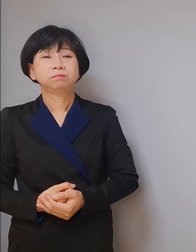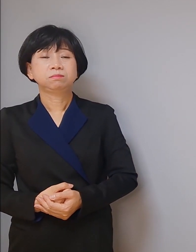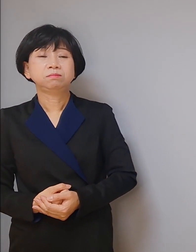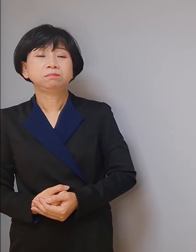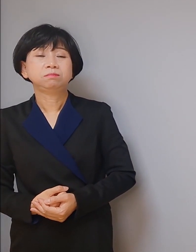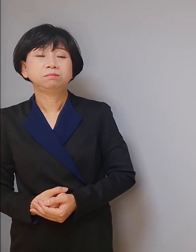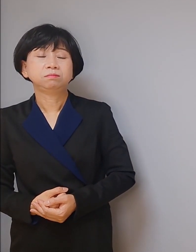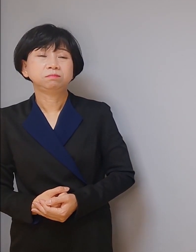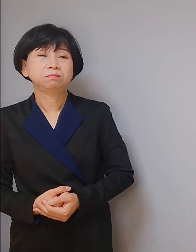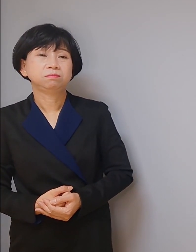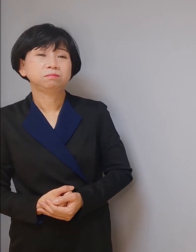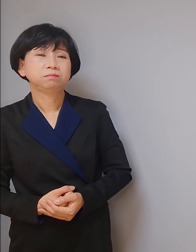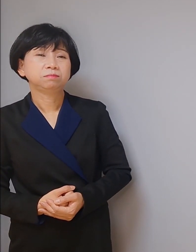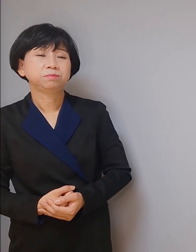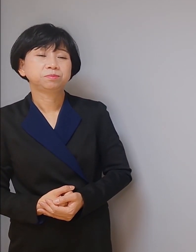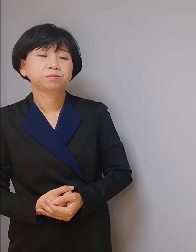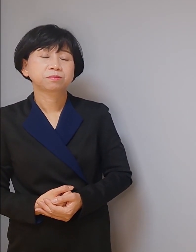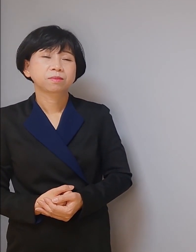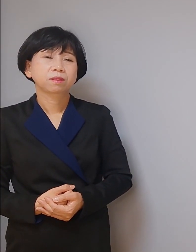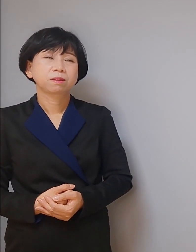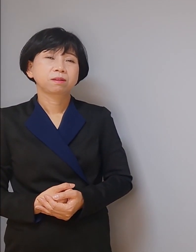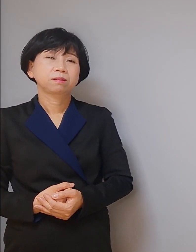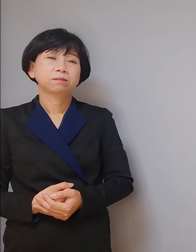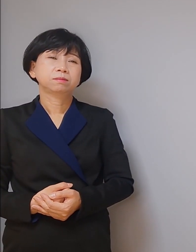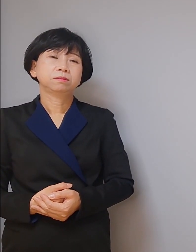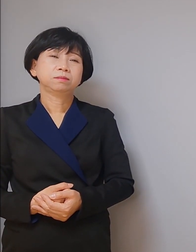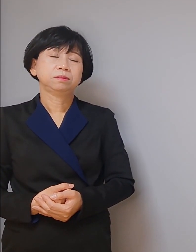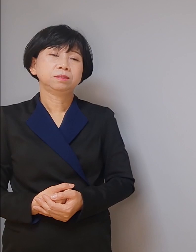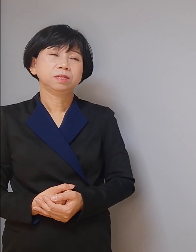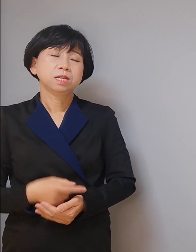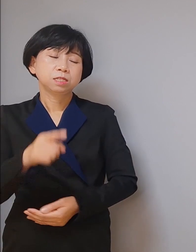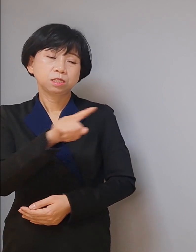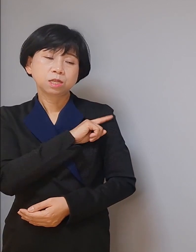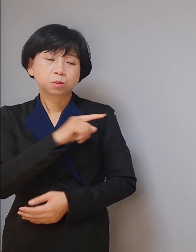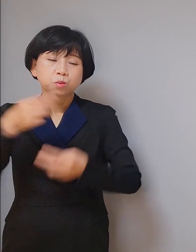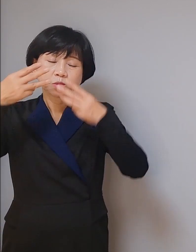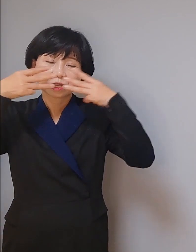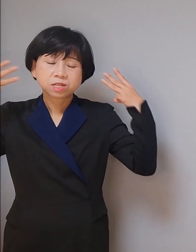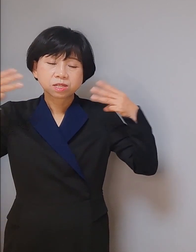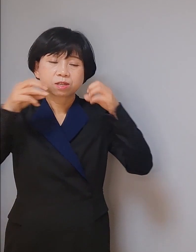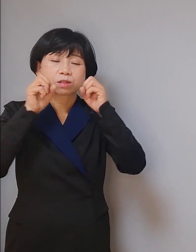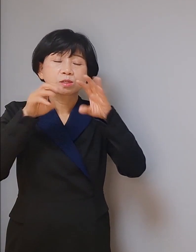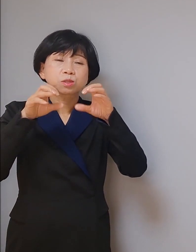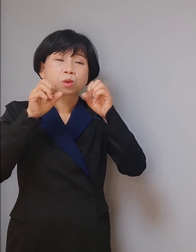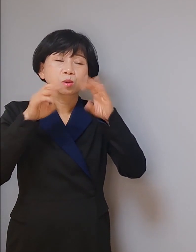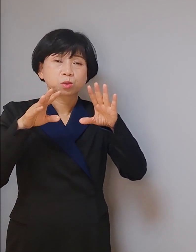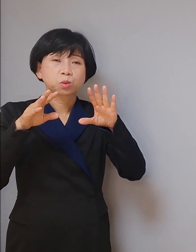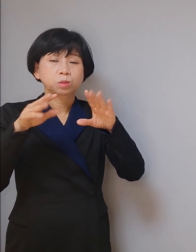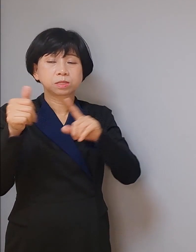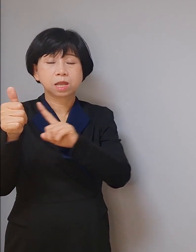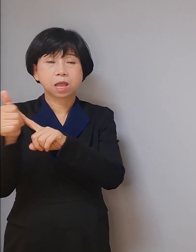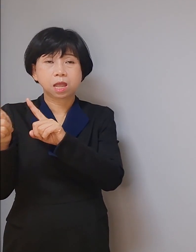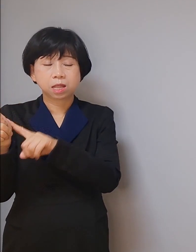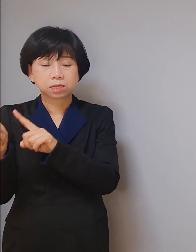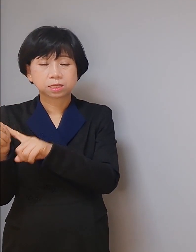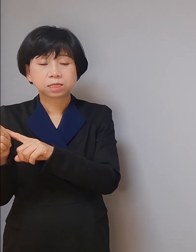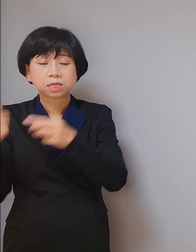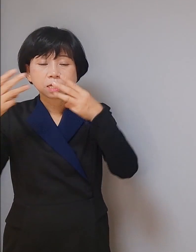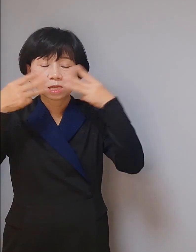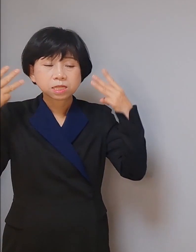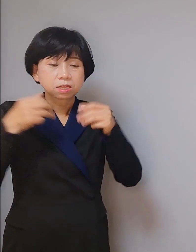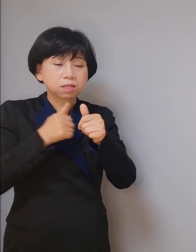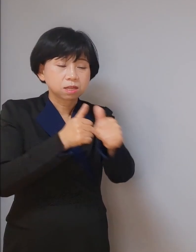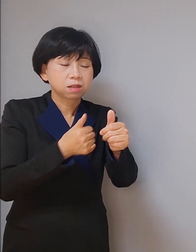데이비드 브레이너드 생애와 일기라는 책이 있습니다. 최고의 인디언 선교사 데이비드 브레이너드는 인디언을 따라다니기